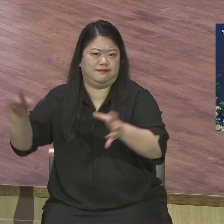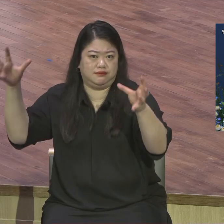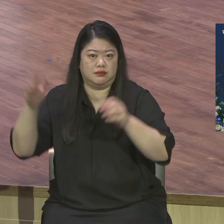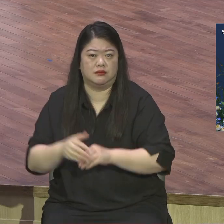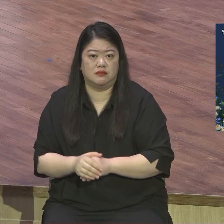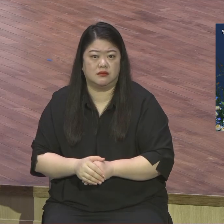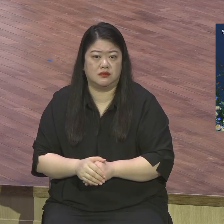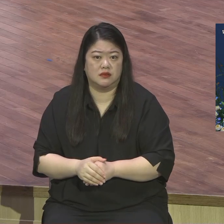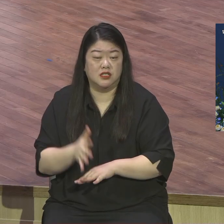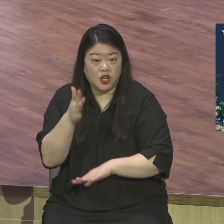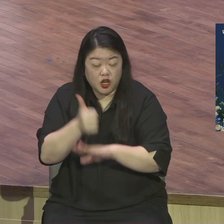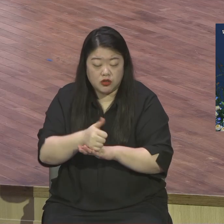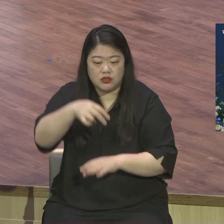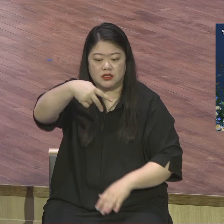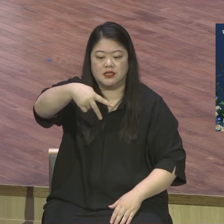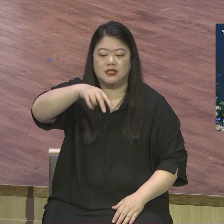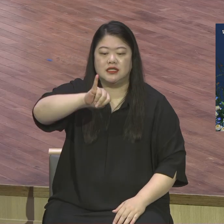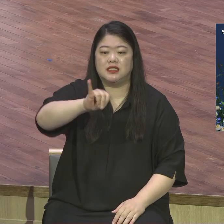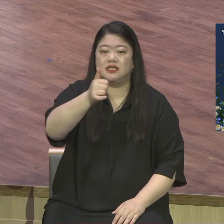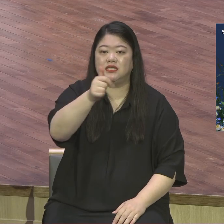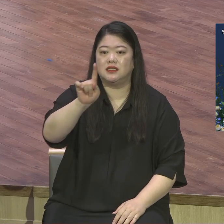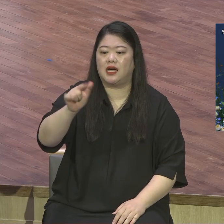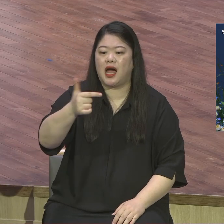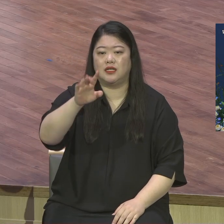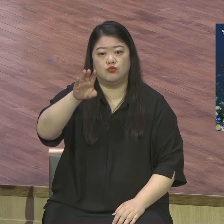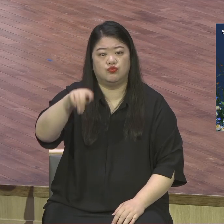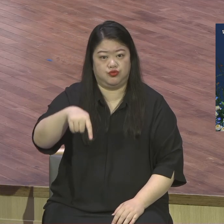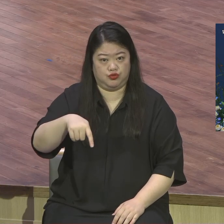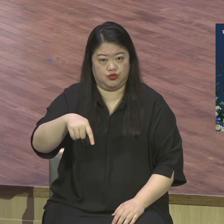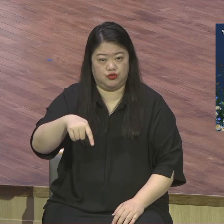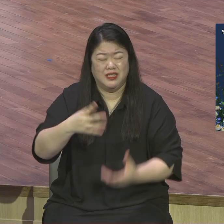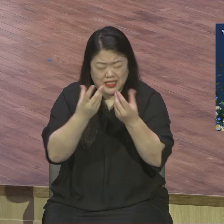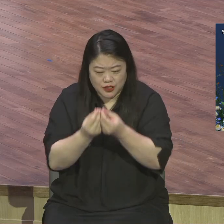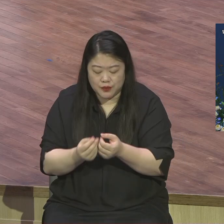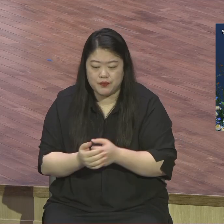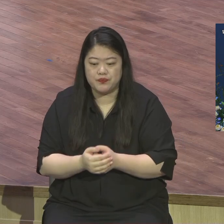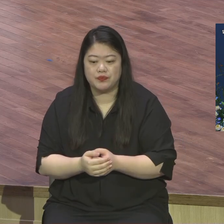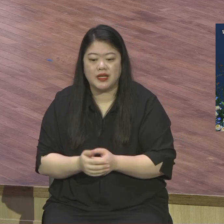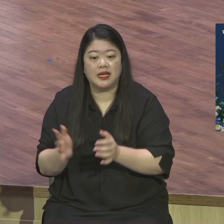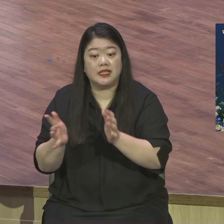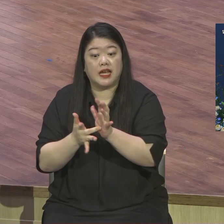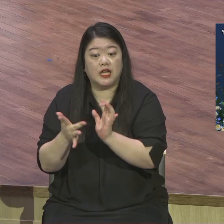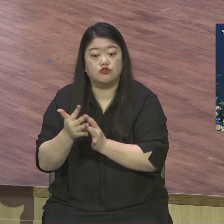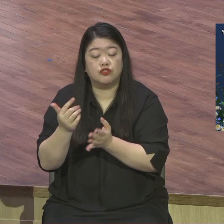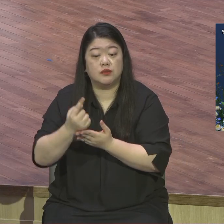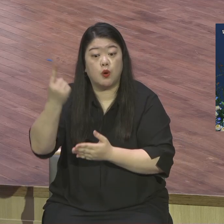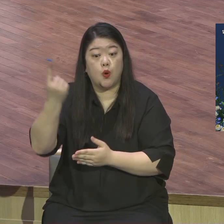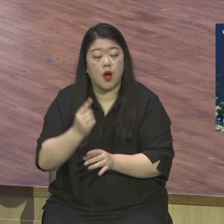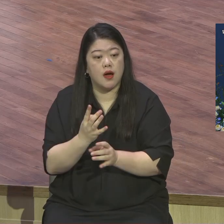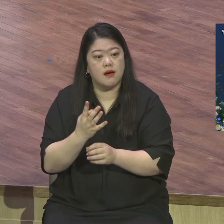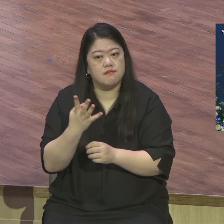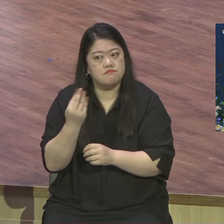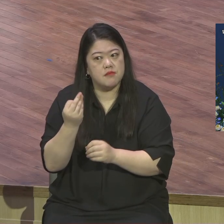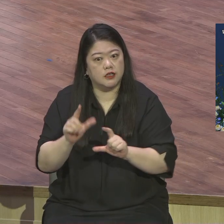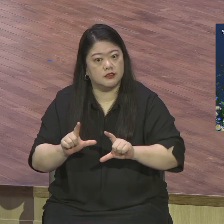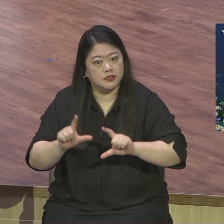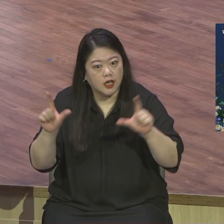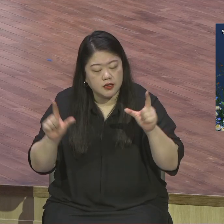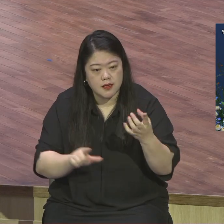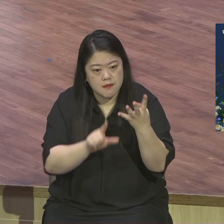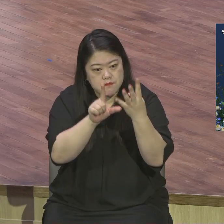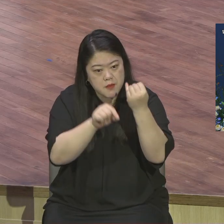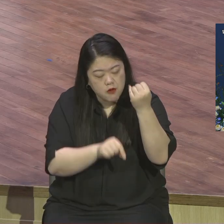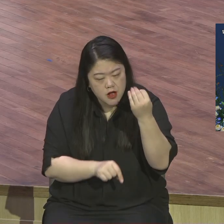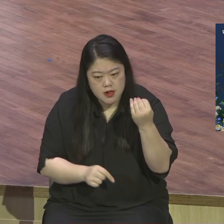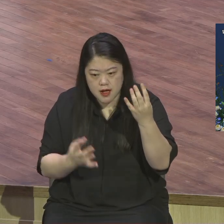시안부 종말론. 몇 년, 몇 월, 며칠, 몇 시에 예수님을